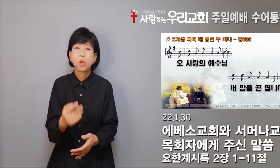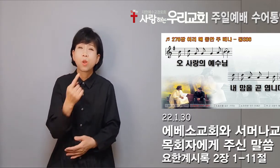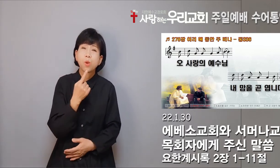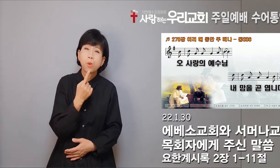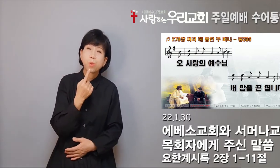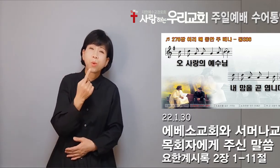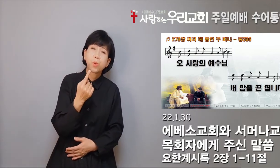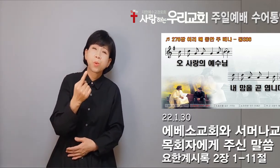오